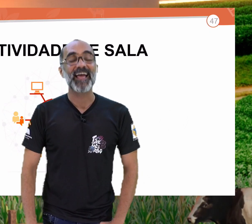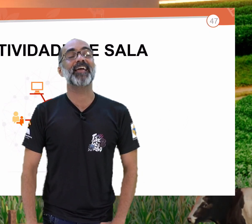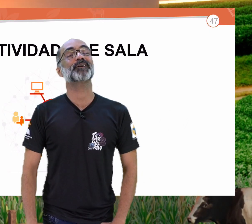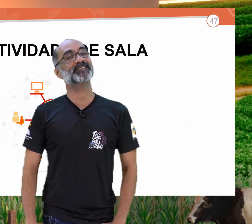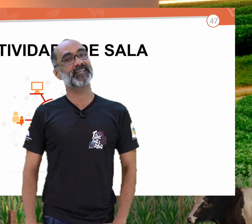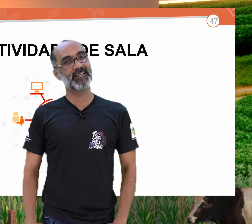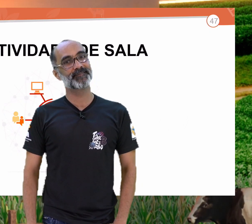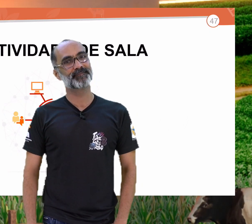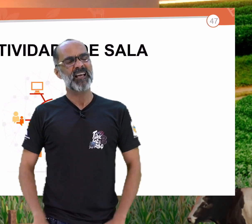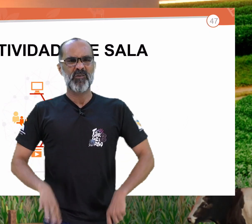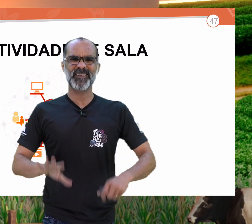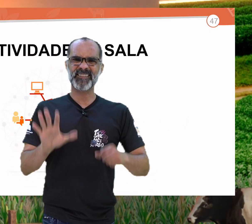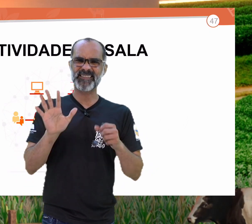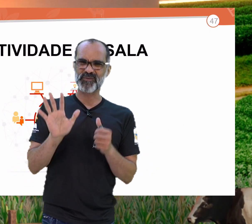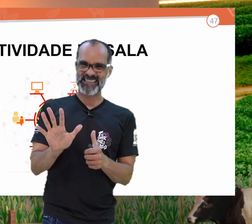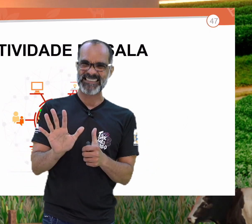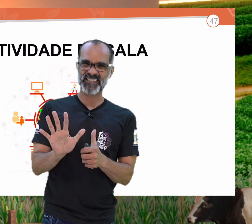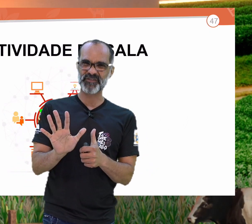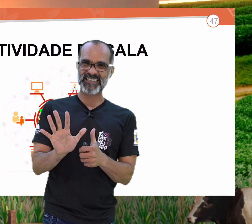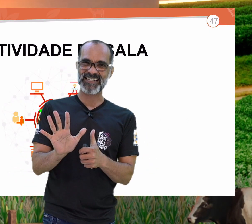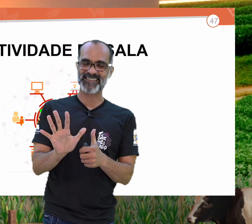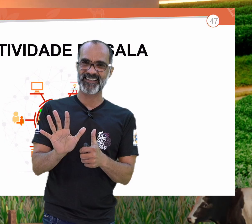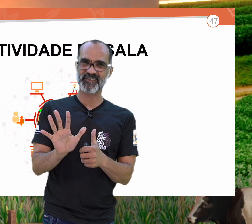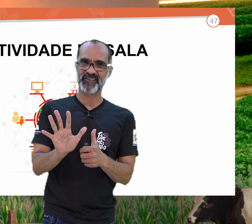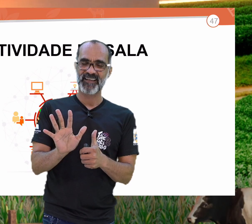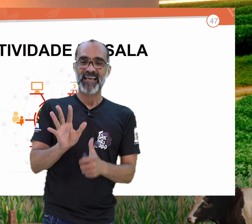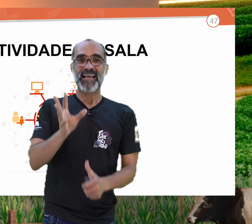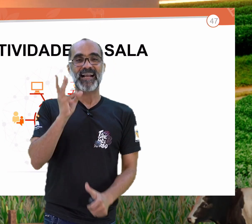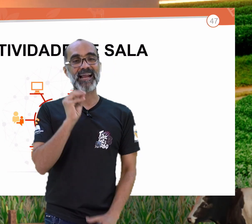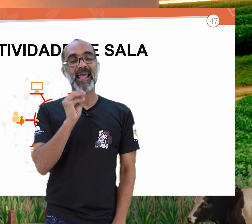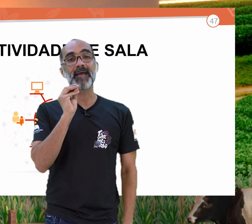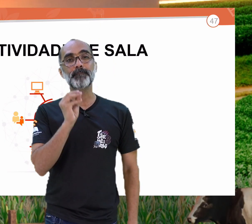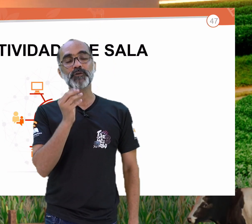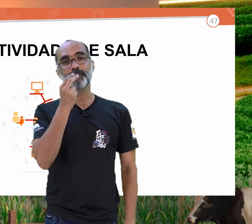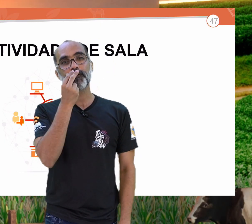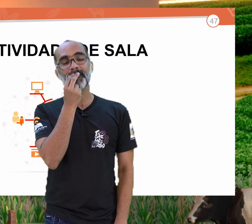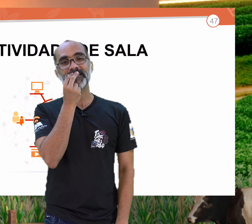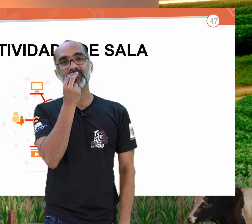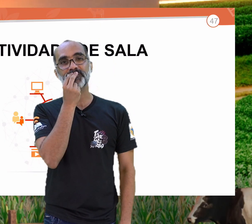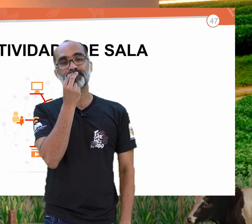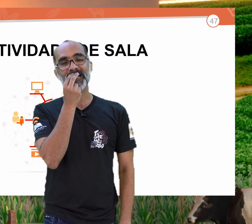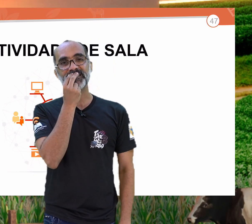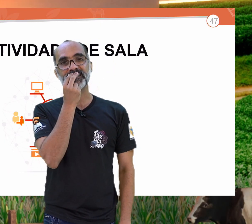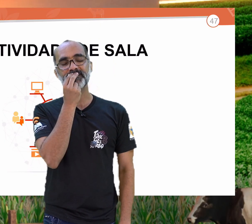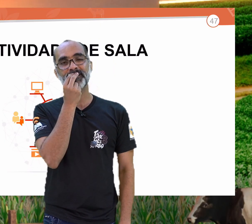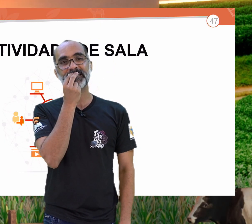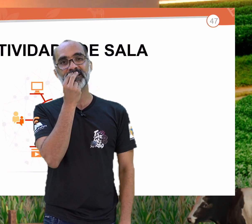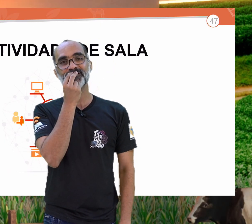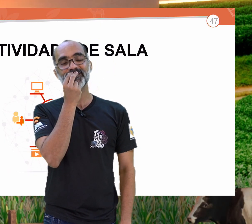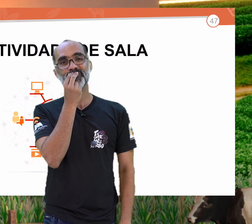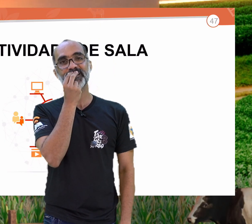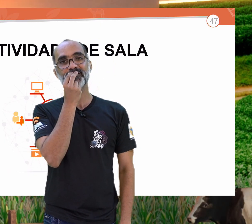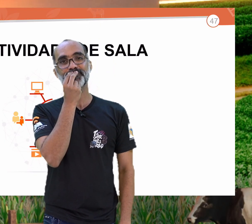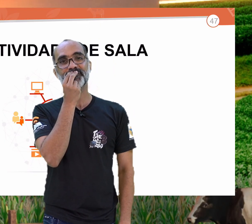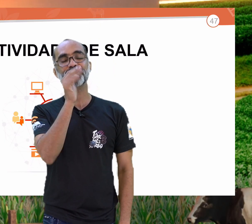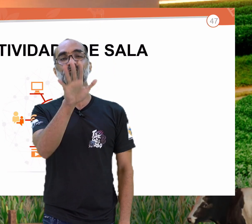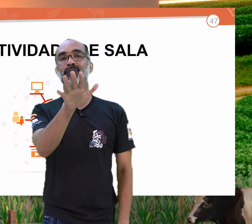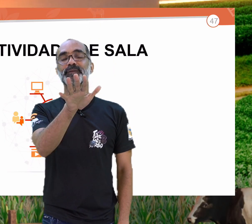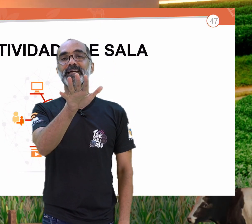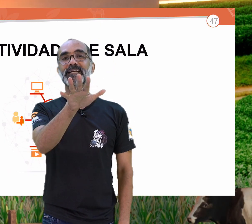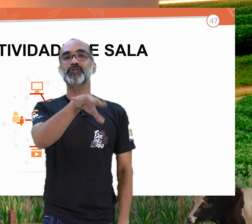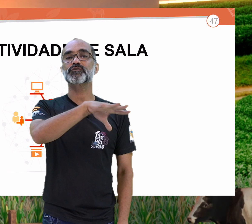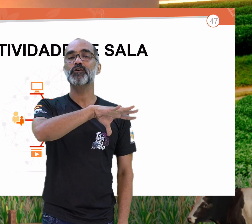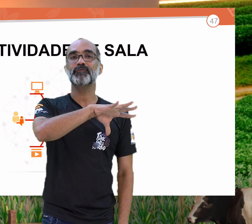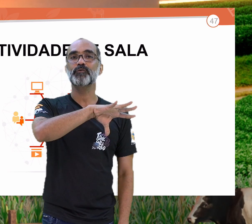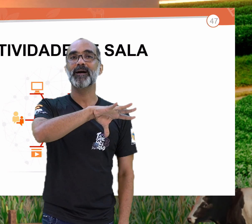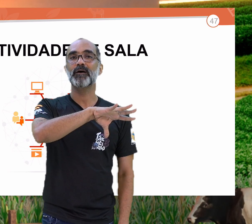Muito bem, eu sei. Eu acho que são 6 atividades, não é isso? Cara, é muita informação de práticas e manejo de suíno,